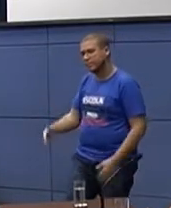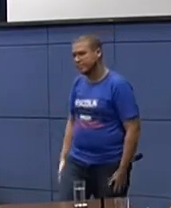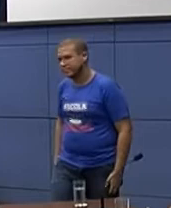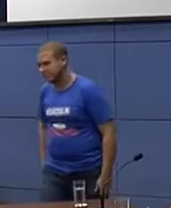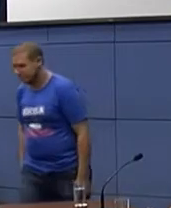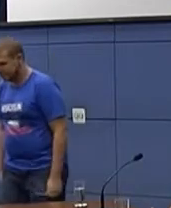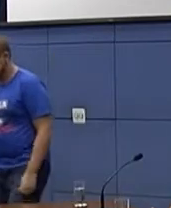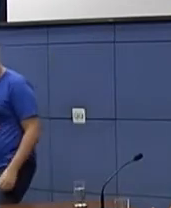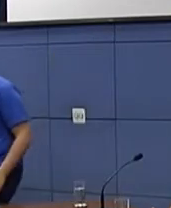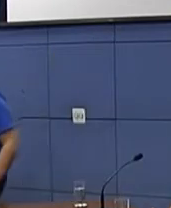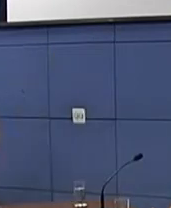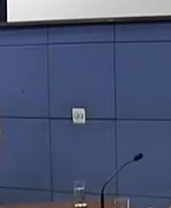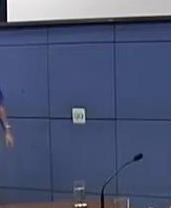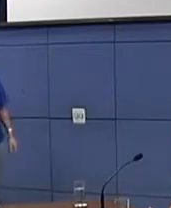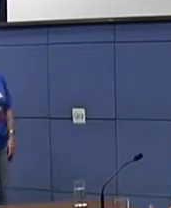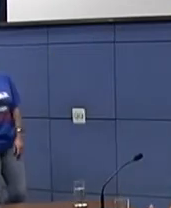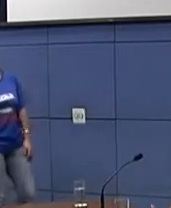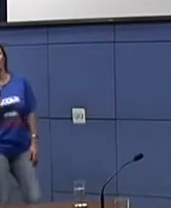Muito obrigada.